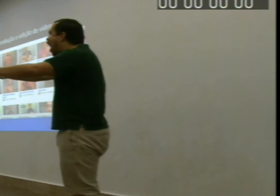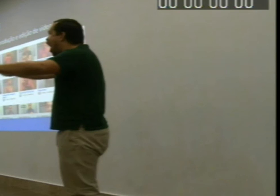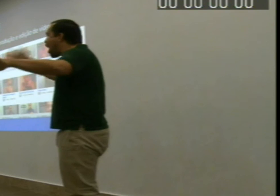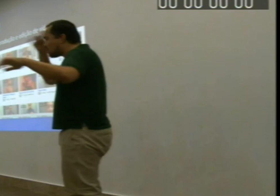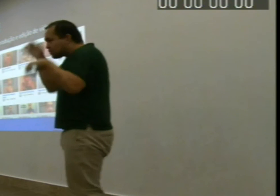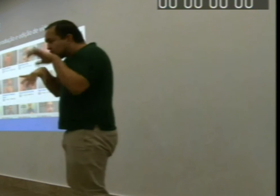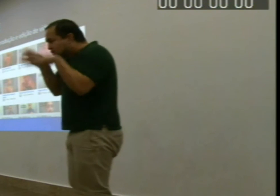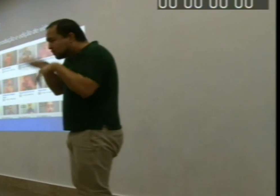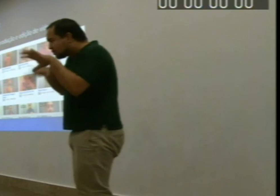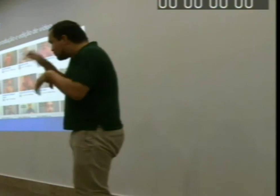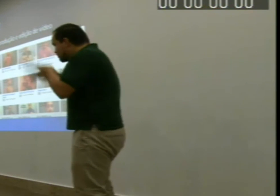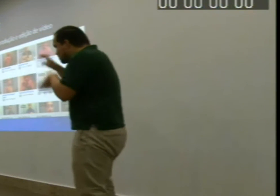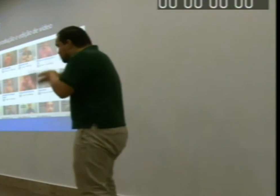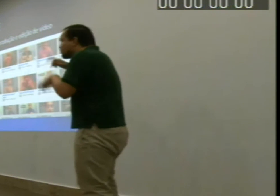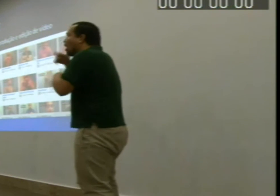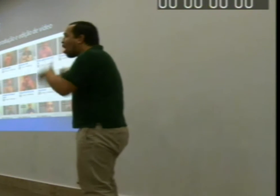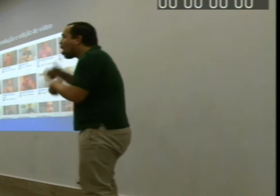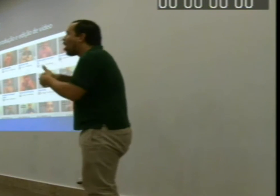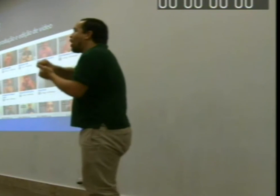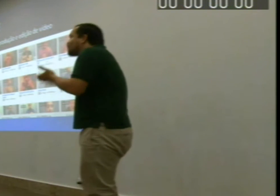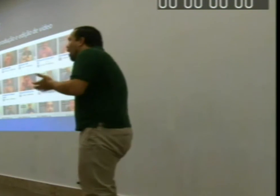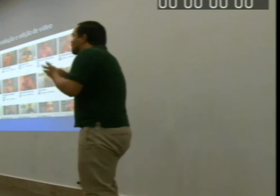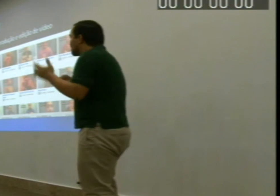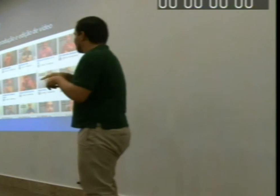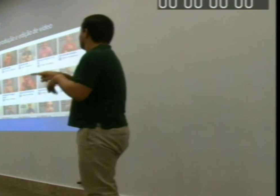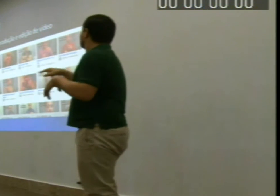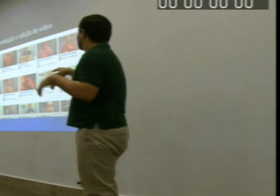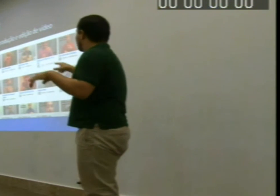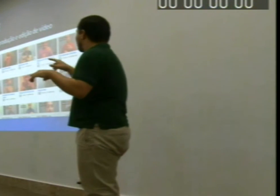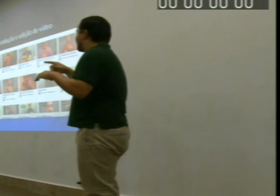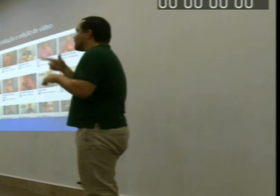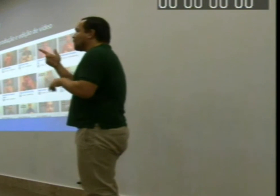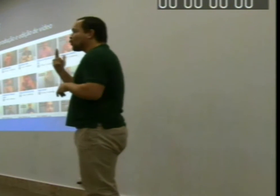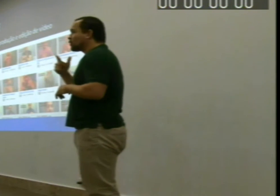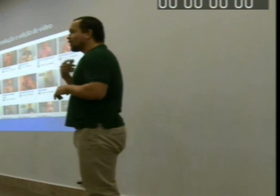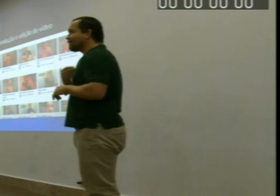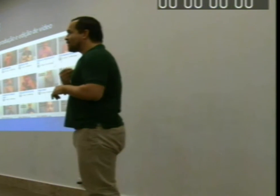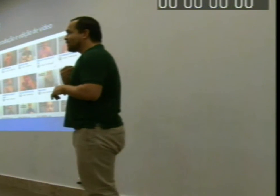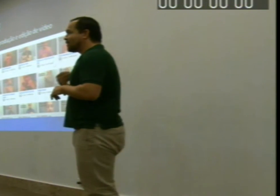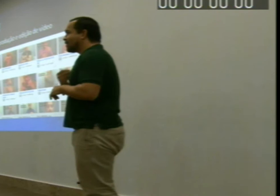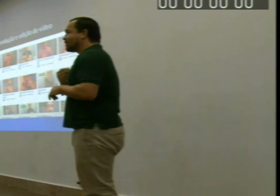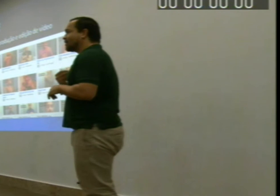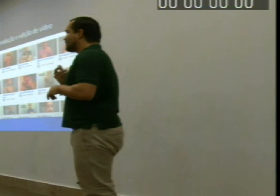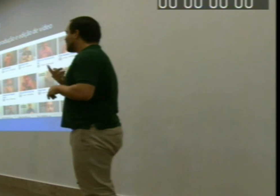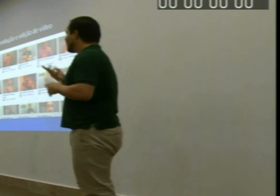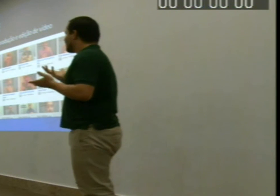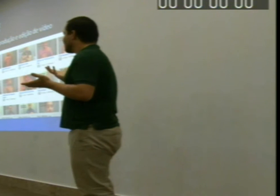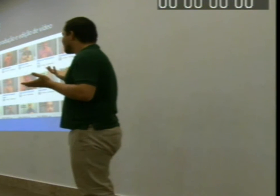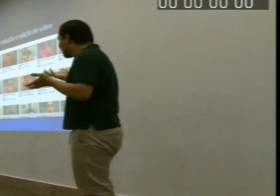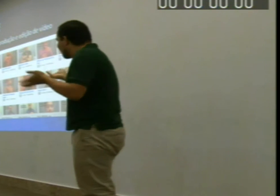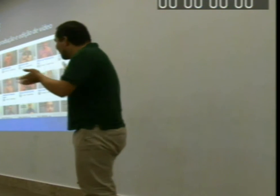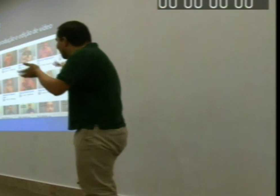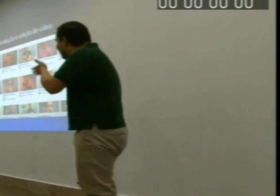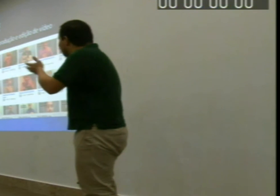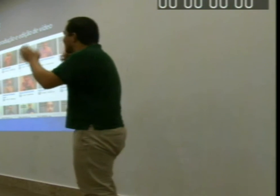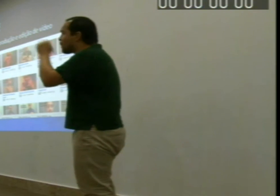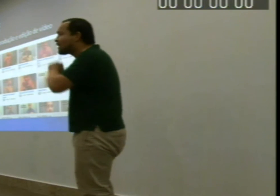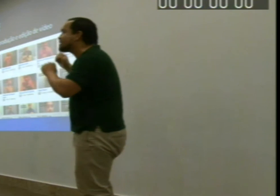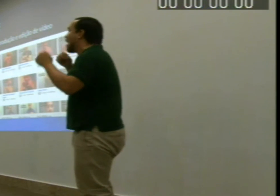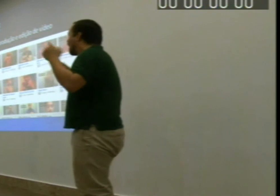tava lotado todo mundo pesquisando todo mundo trabalhando todo mundo fazer atividade Nossa vocês não têm vida